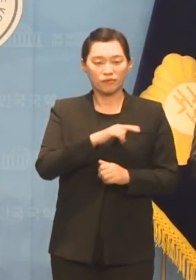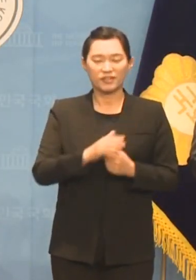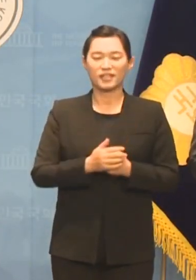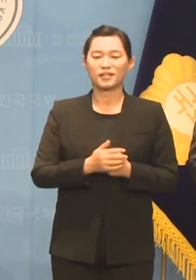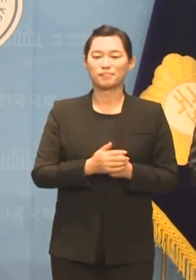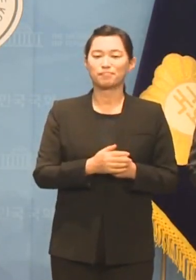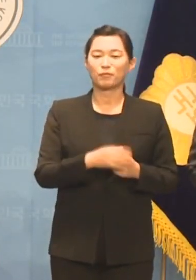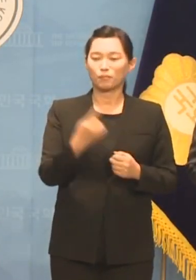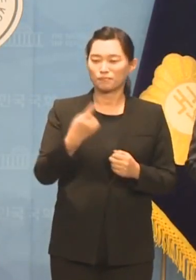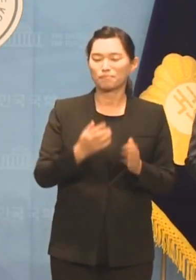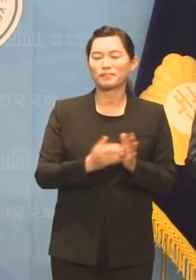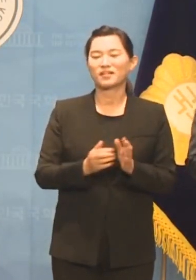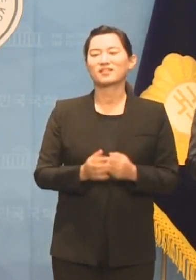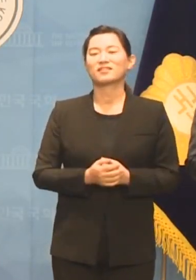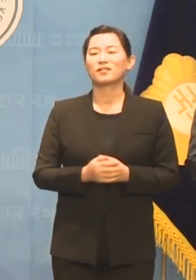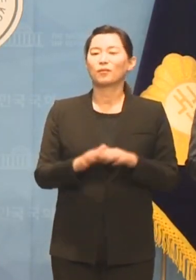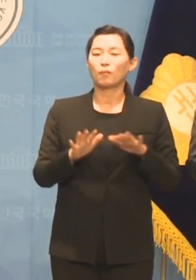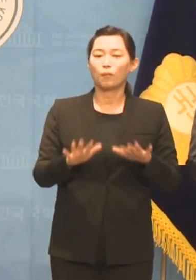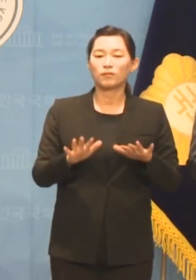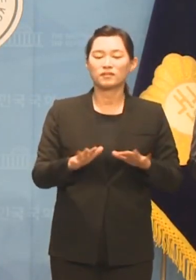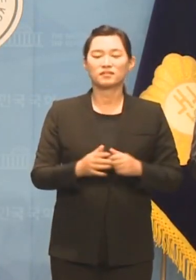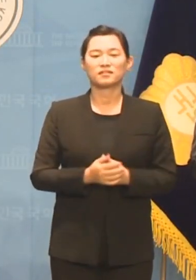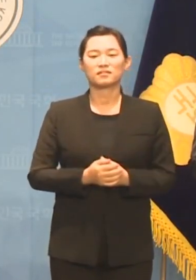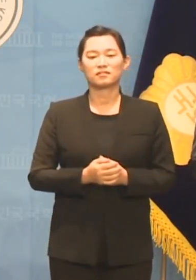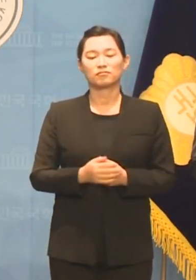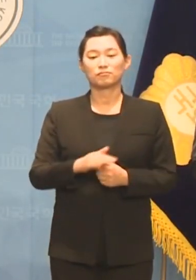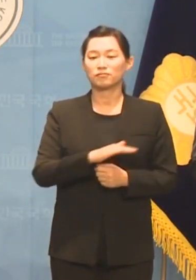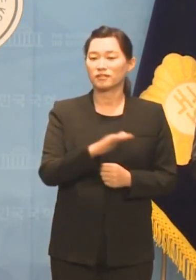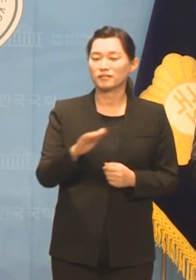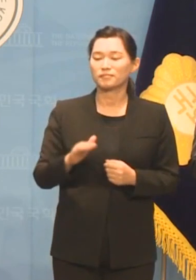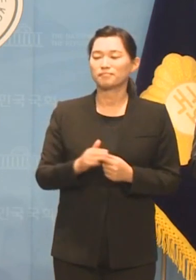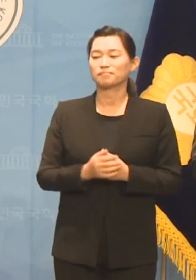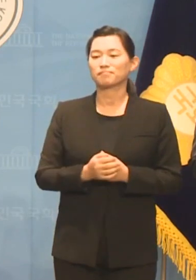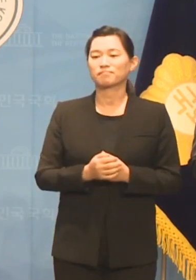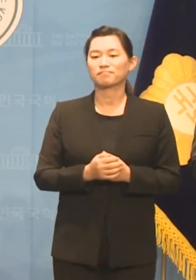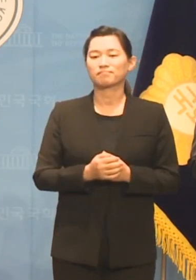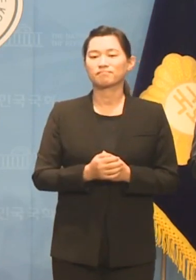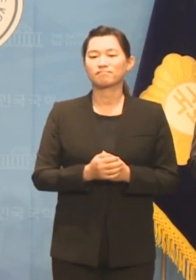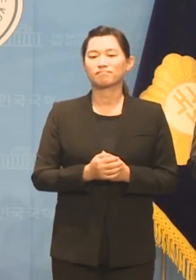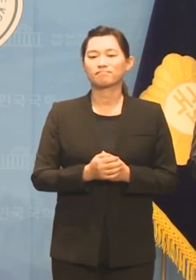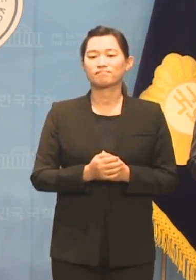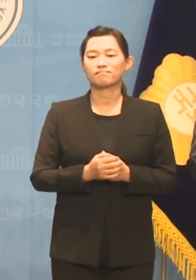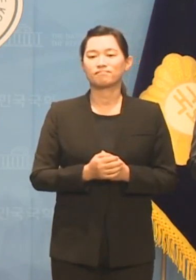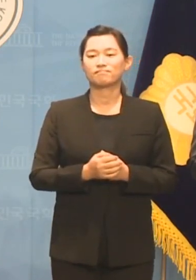의원님 모셨습니다. 오늘 저희가